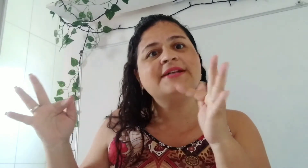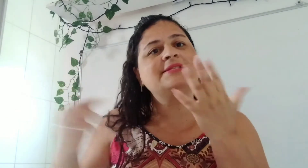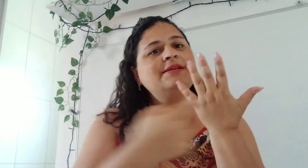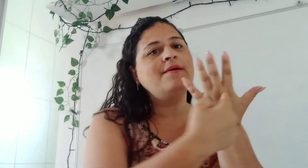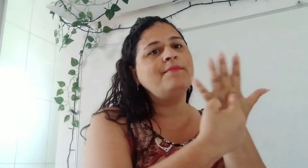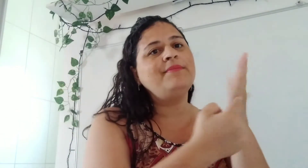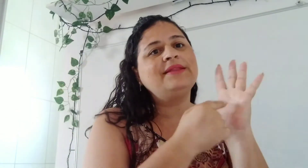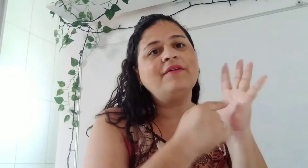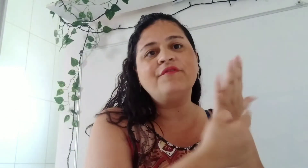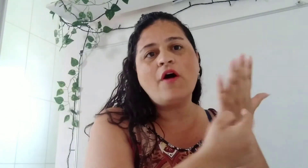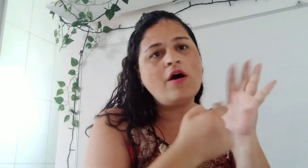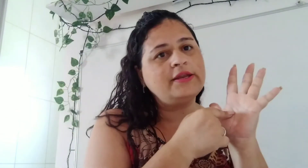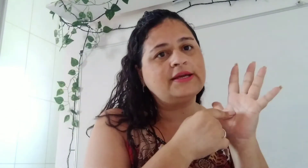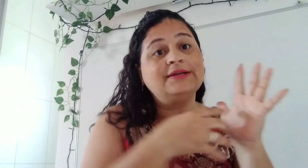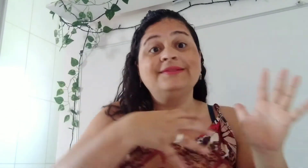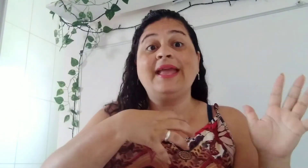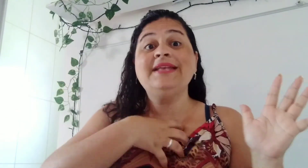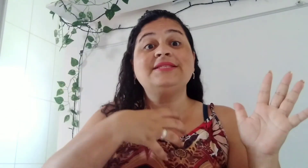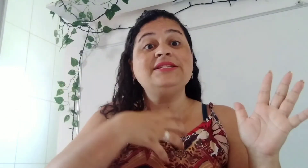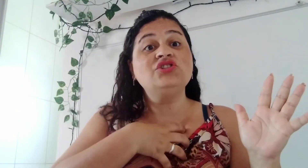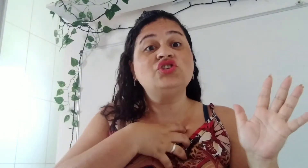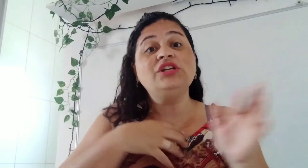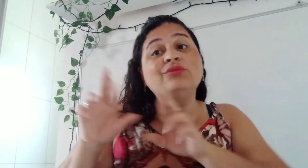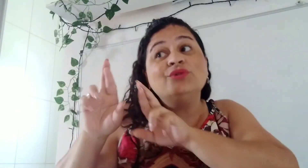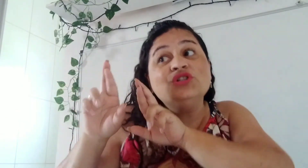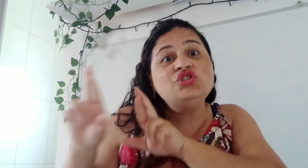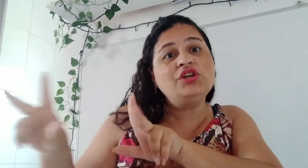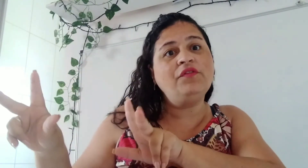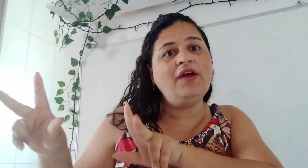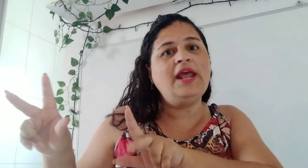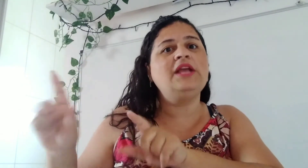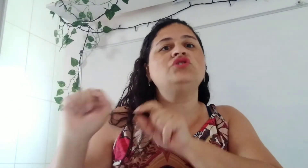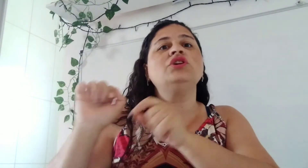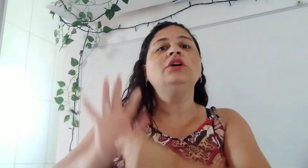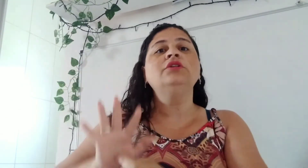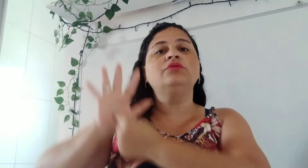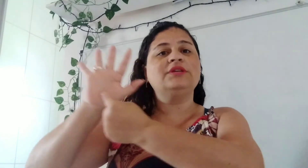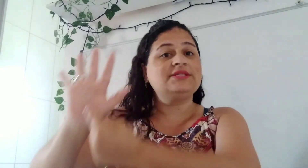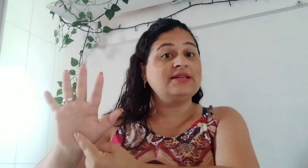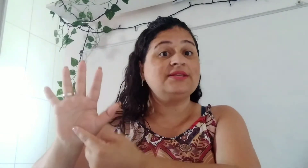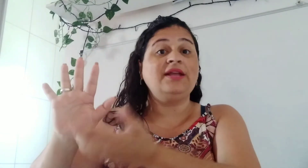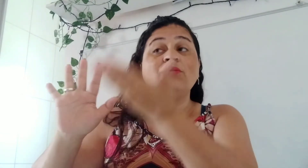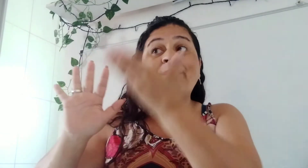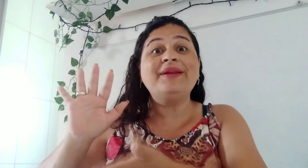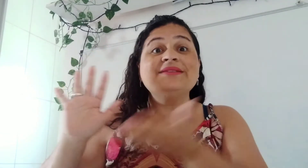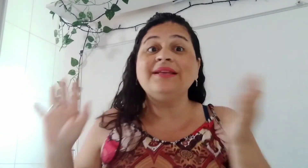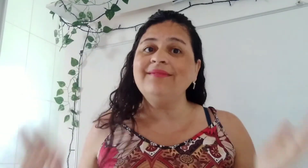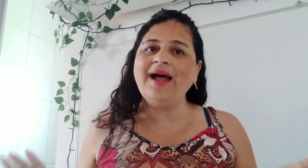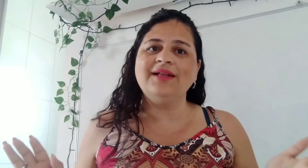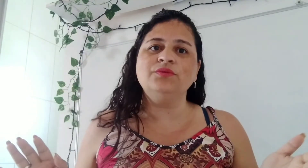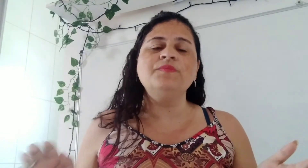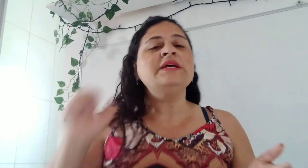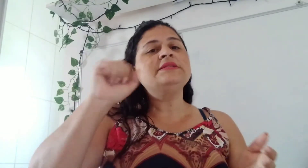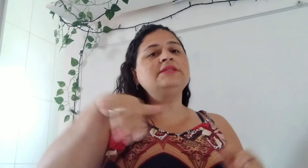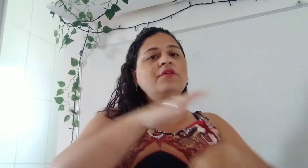frase metafórica, tem sentido diferente do que está sendo apresentado. Se eu